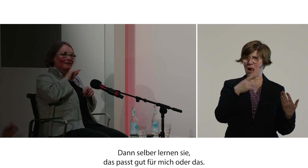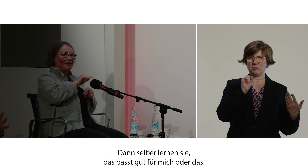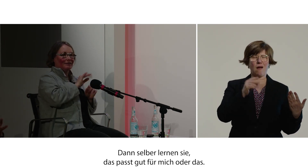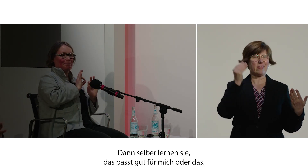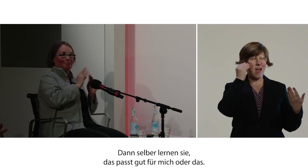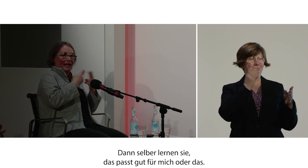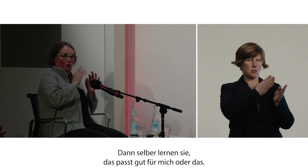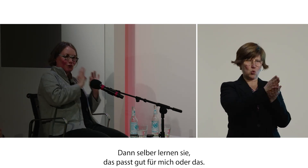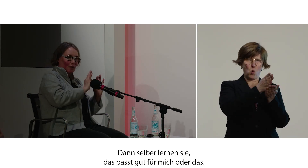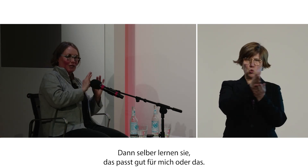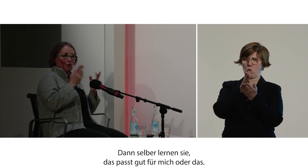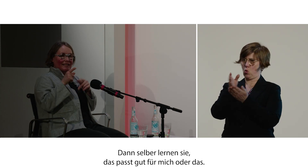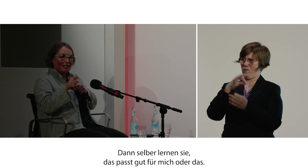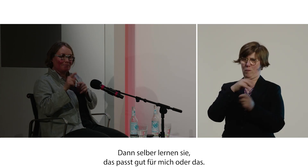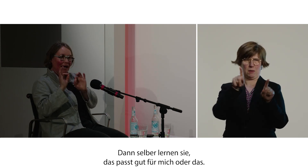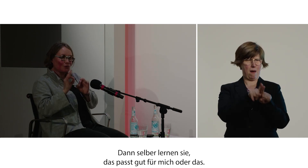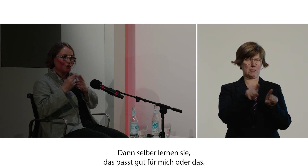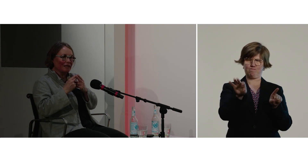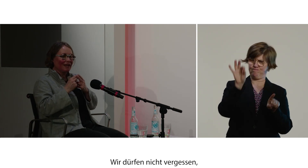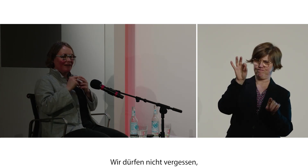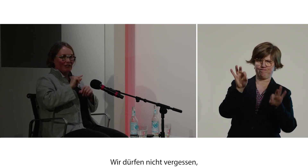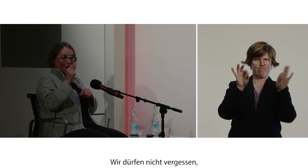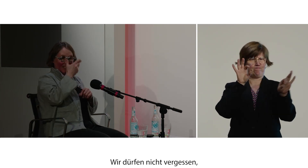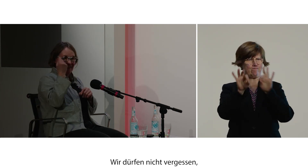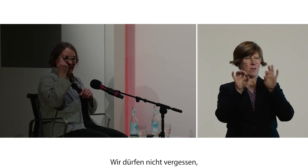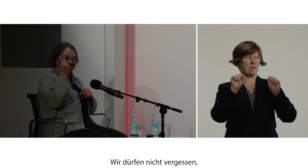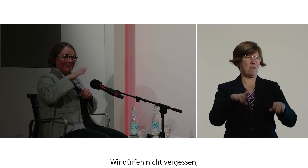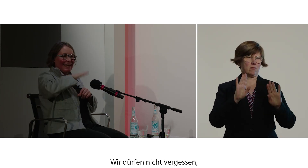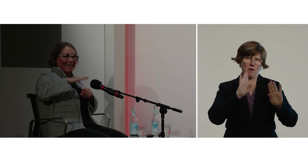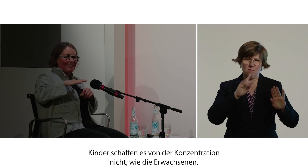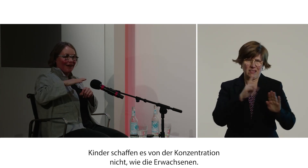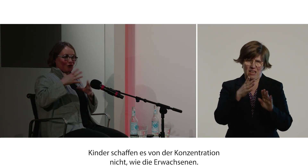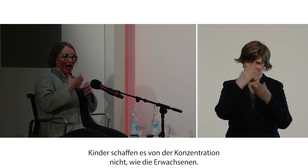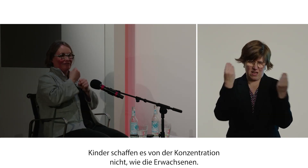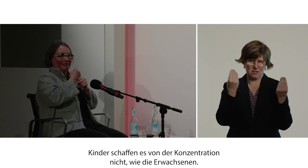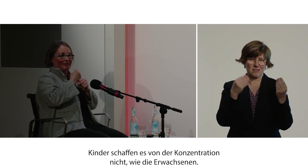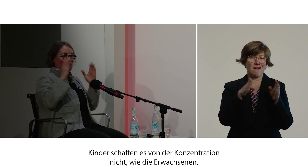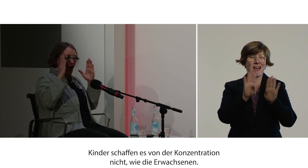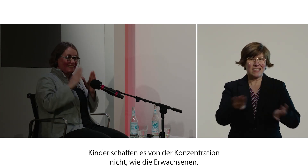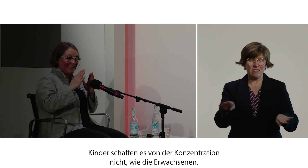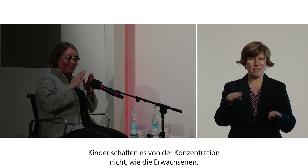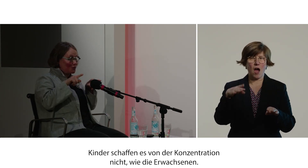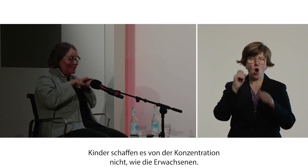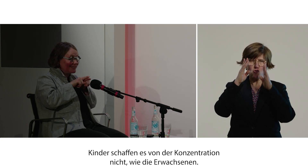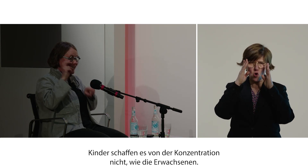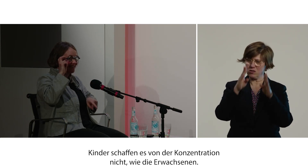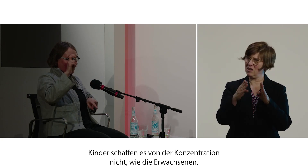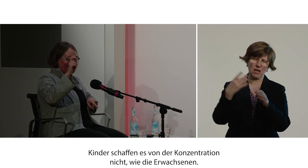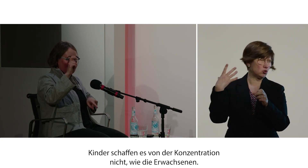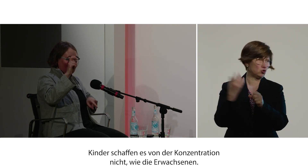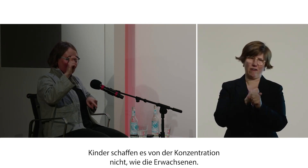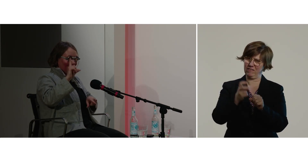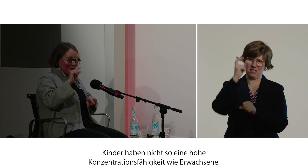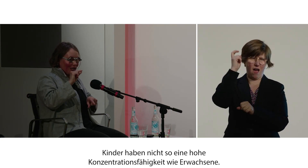aha, das passt gut für mich oder das passt gut für mich. Weil ich darf nicht vergessen, Kinder schaffen es von der Konzentration nicht wie die